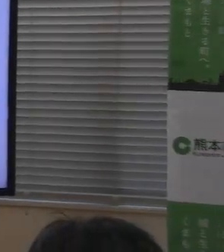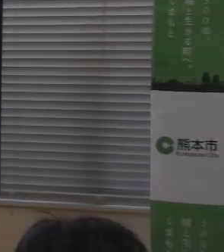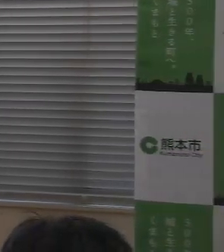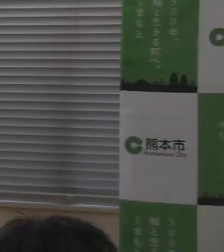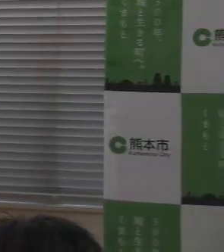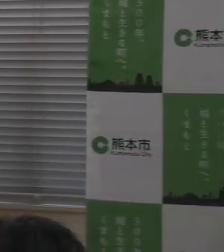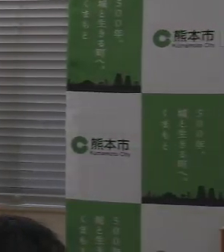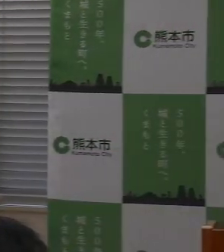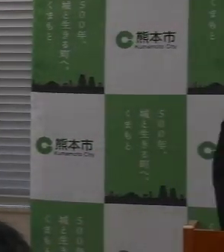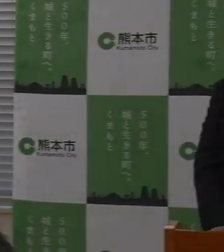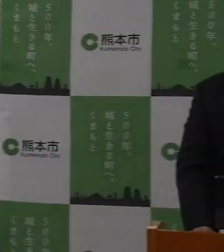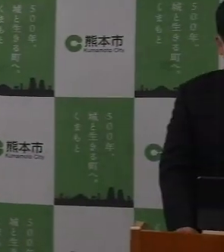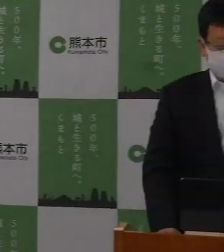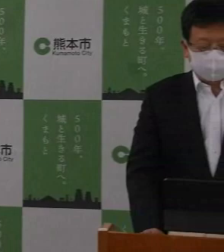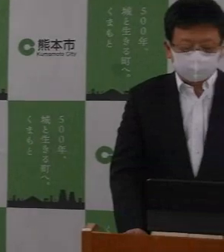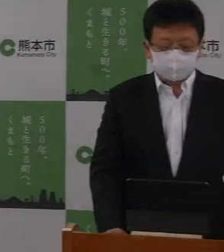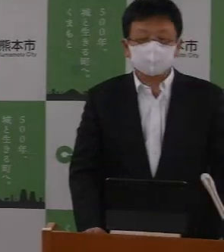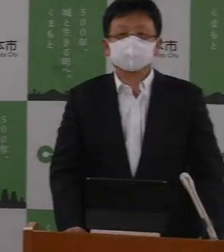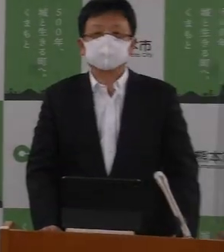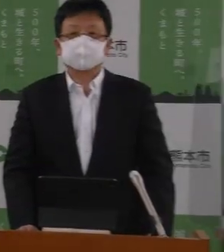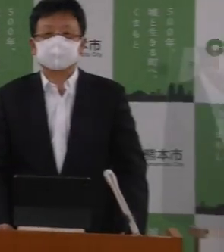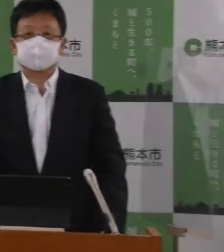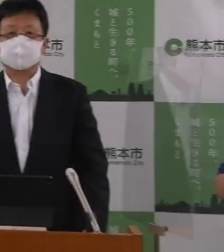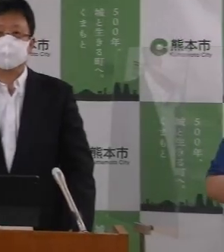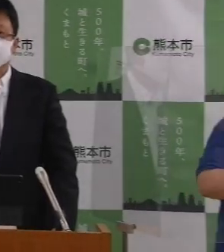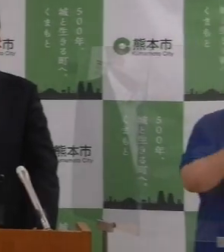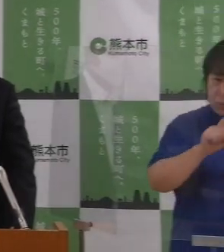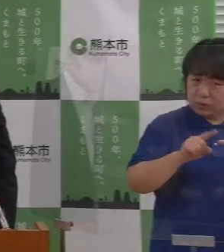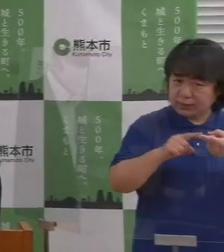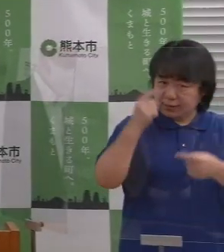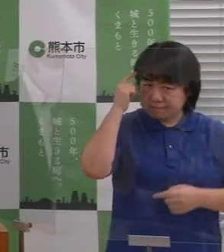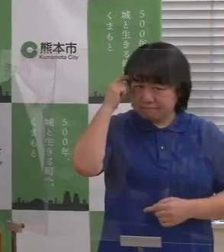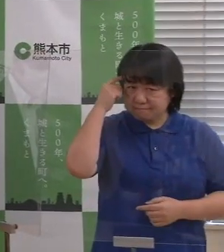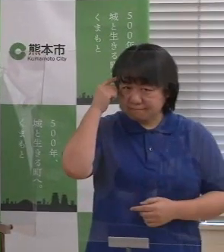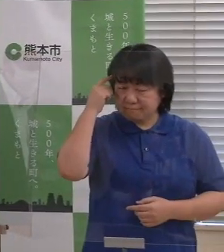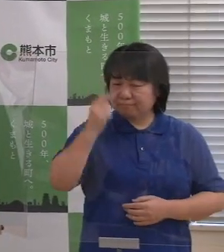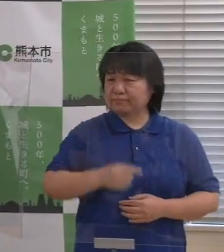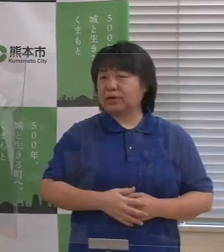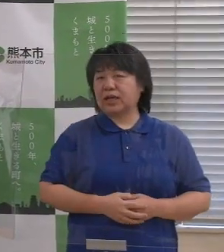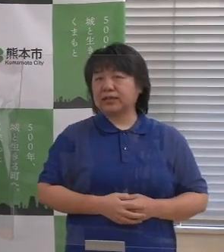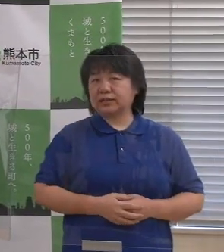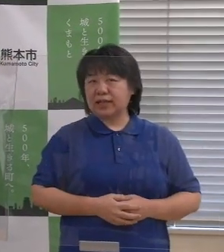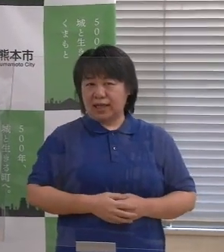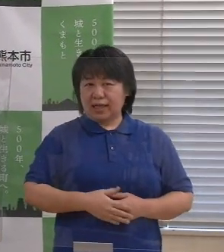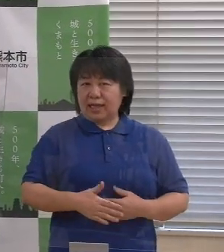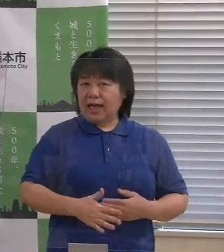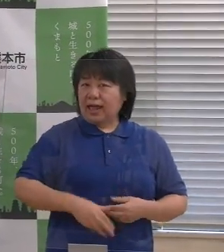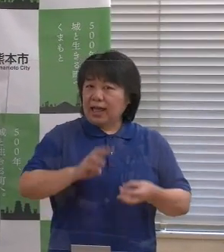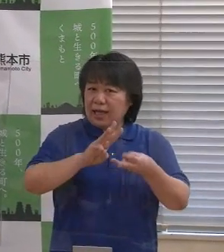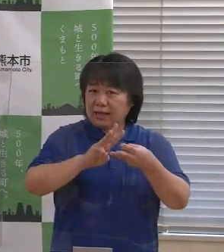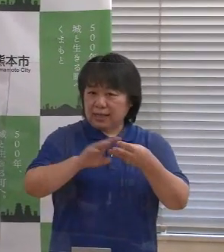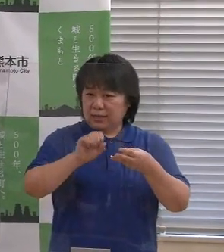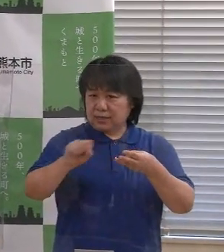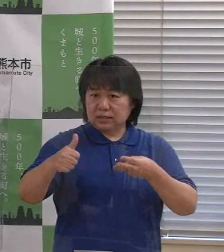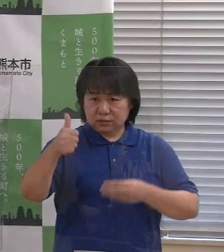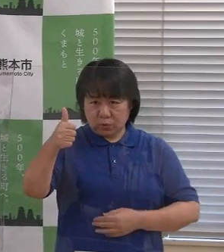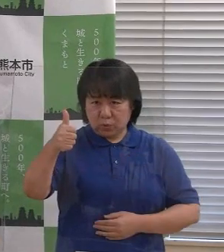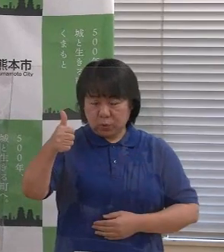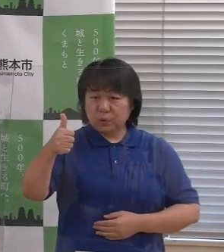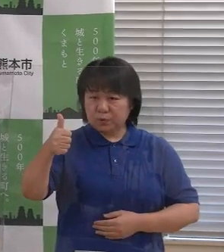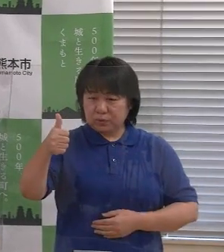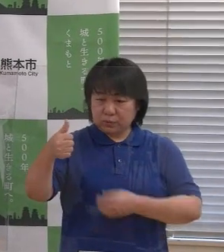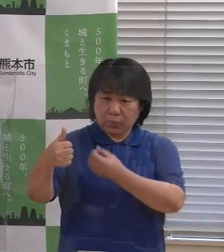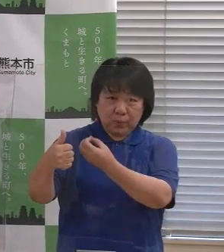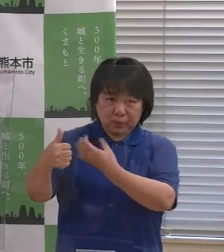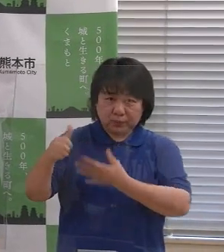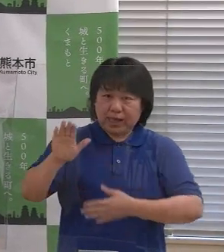。こうした状況を総合的に勘案をいたしまして、原田座長のコメントにも